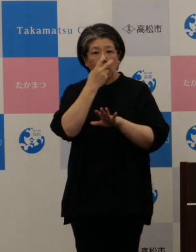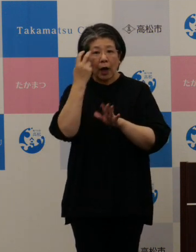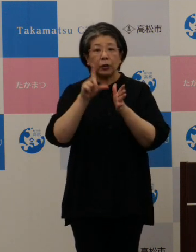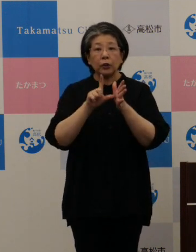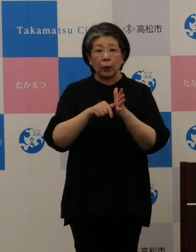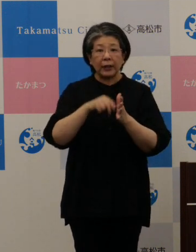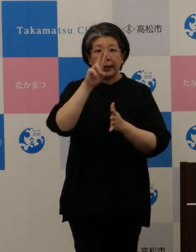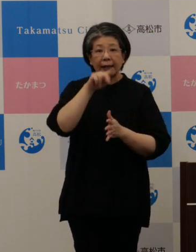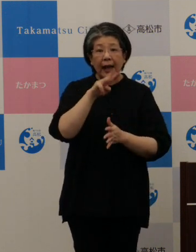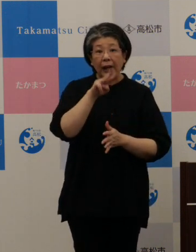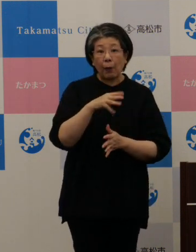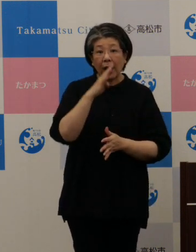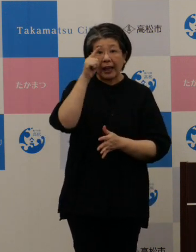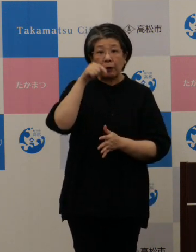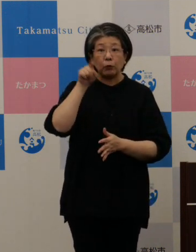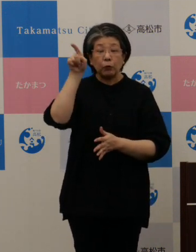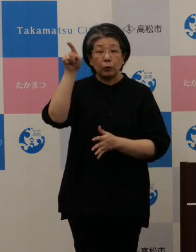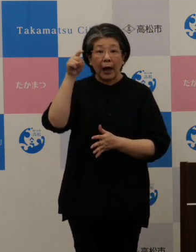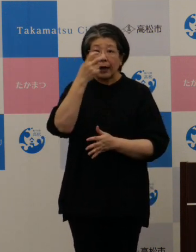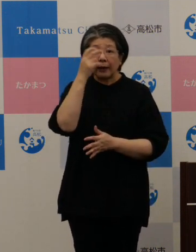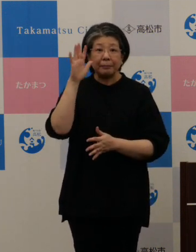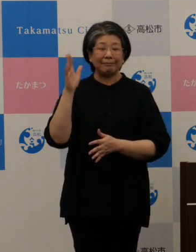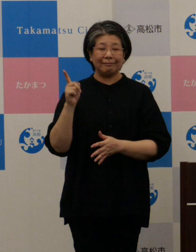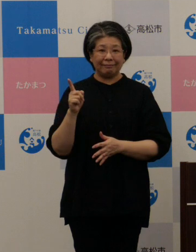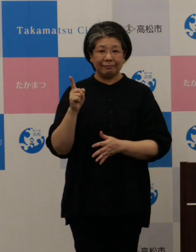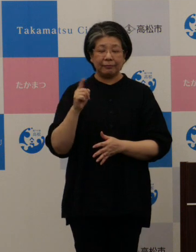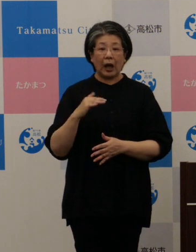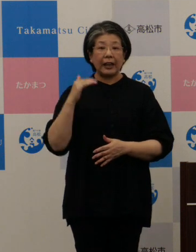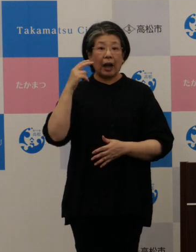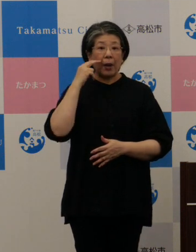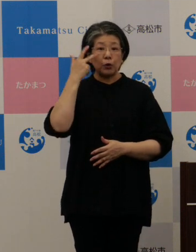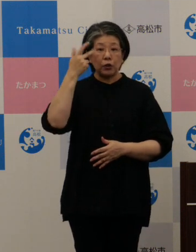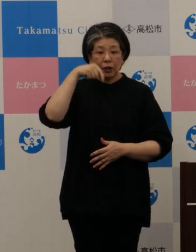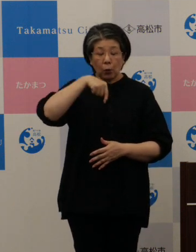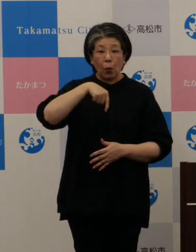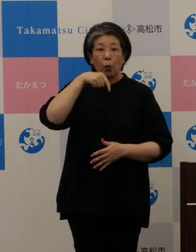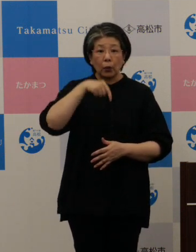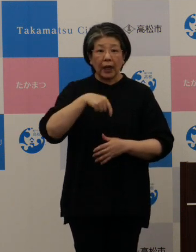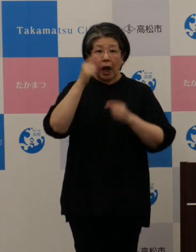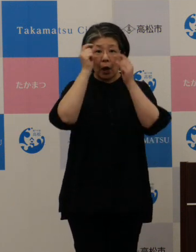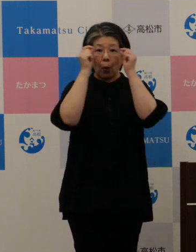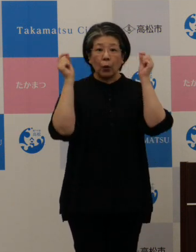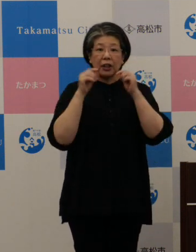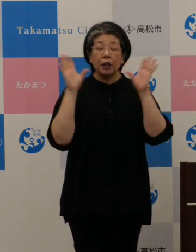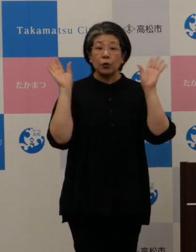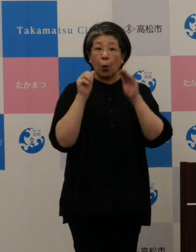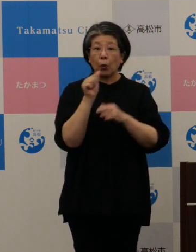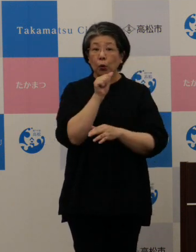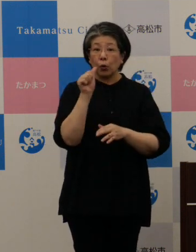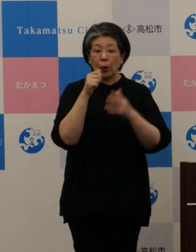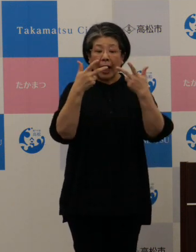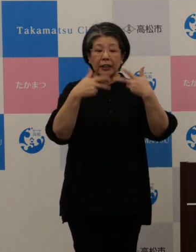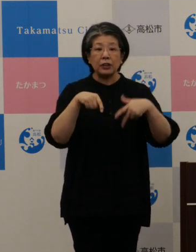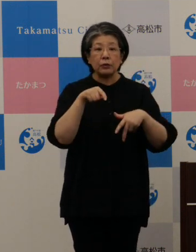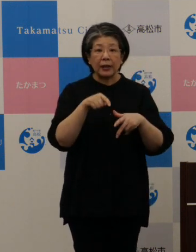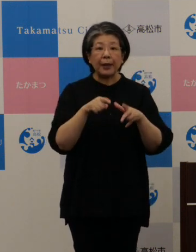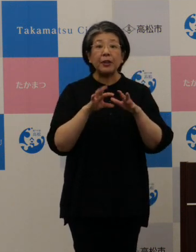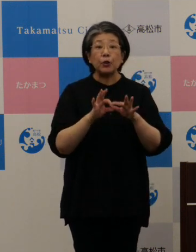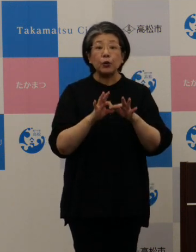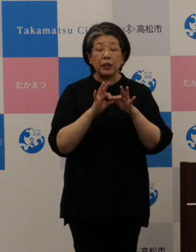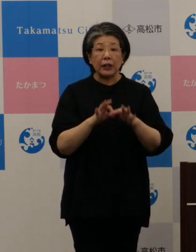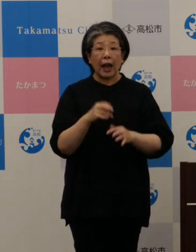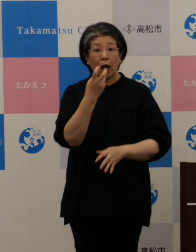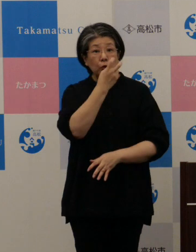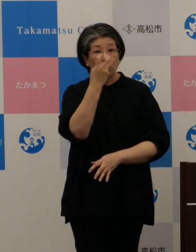こう高松市では何かそういったそのマイナンバー の個人情報の照会システムに関する何か調査といいますか、そういった